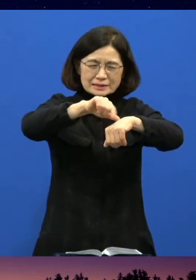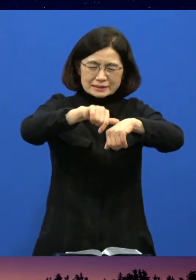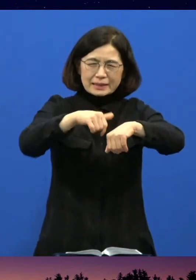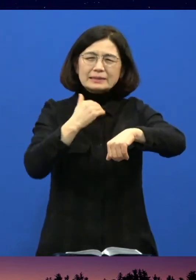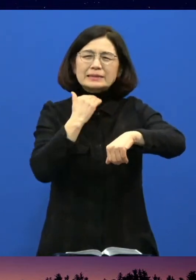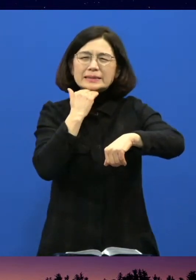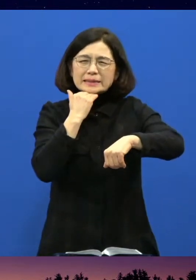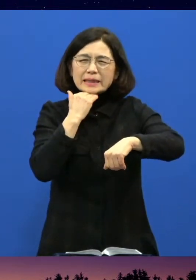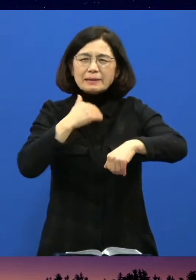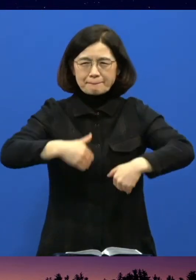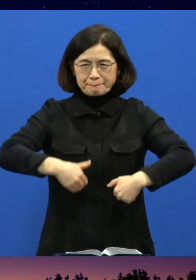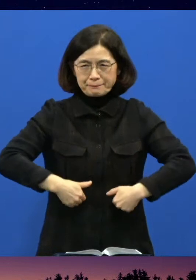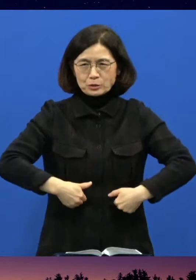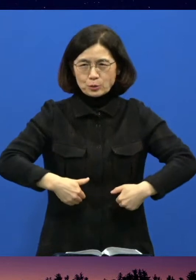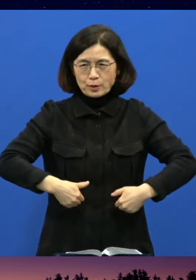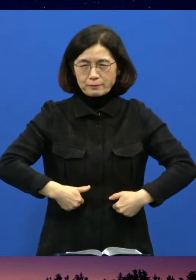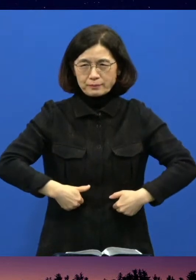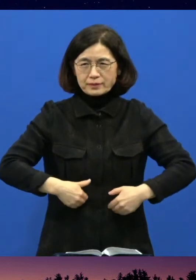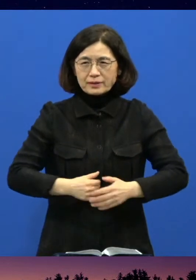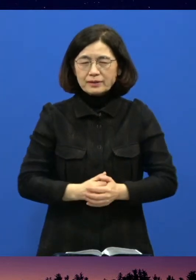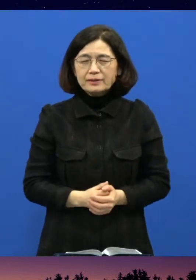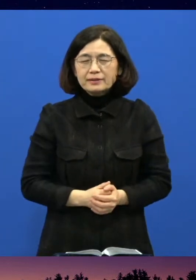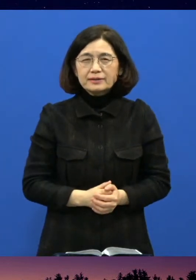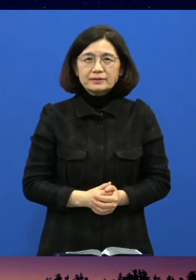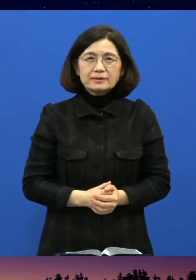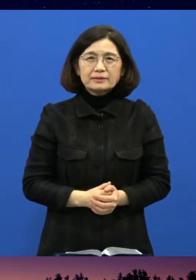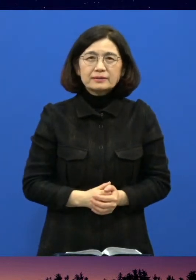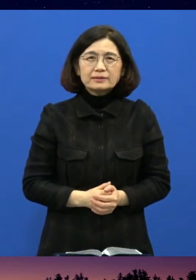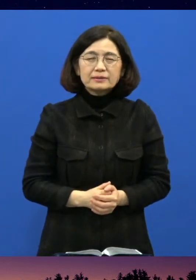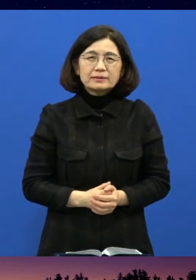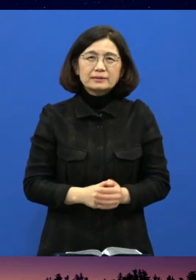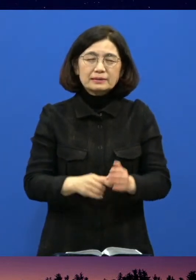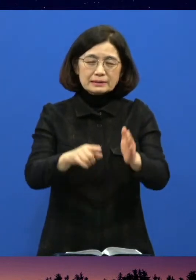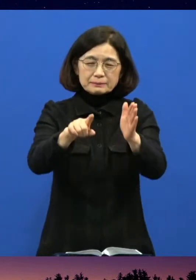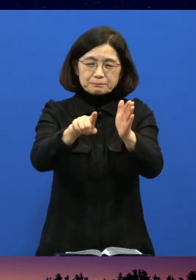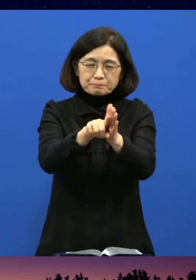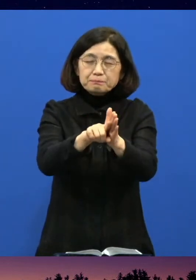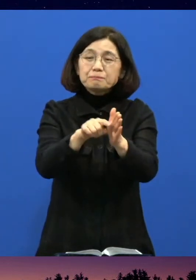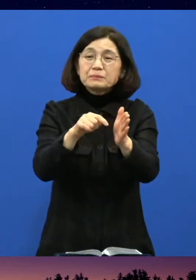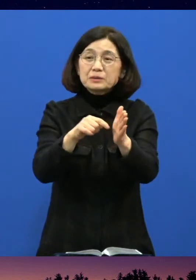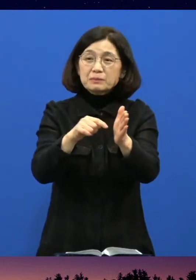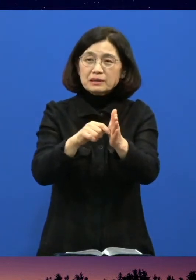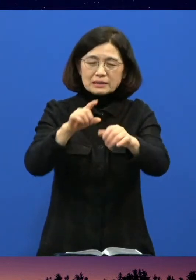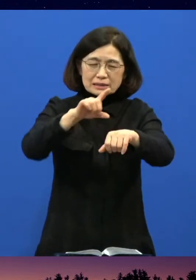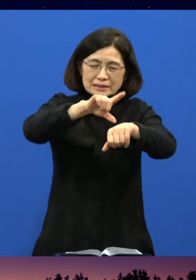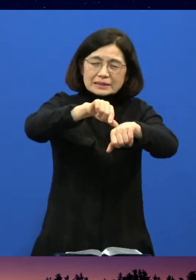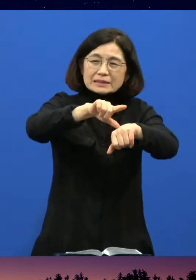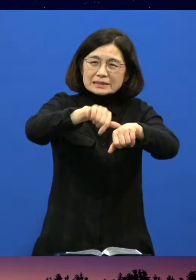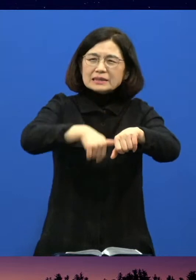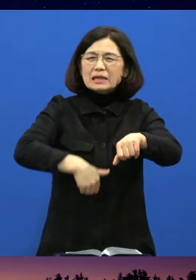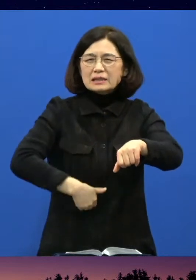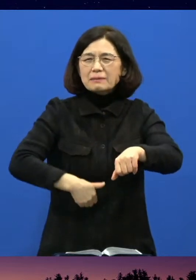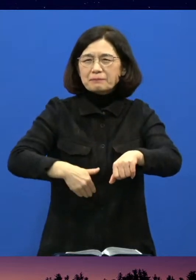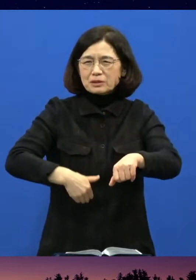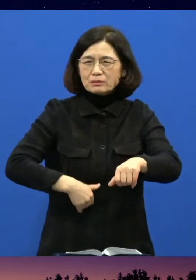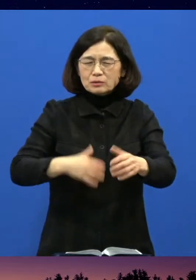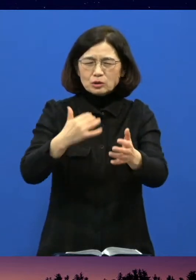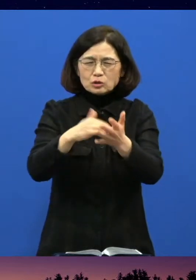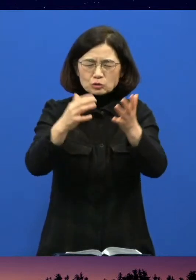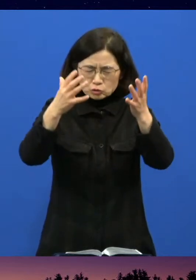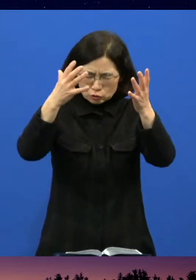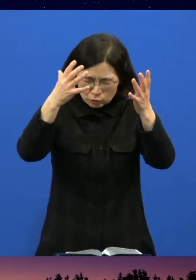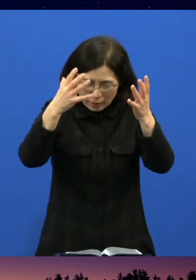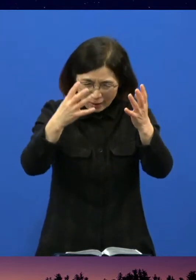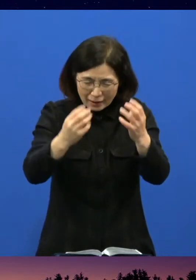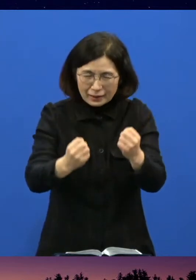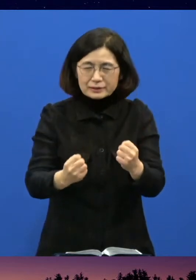하나하나. 그러니까 우리의 믿음에는 세월의 흔적이 들어가 있어야 돼요. 그러니까 안에 숱한 사건과